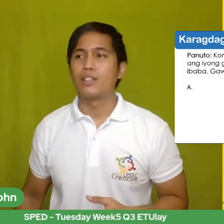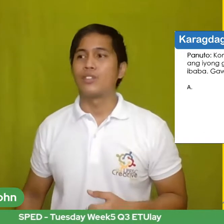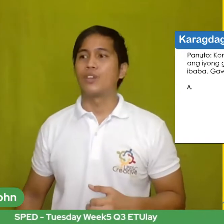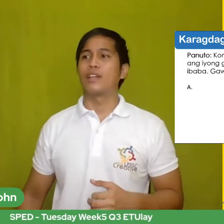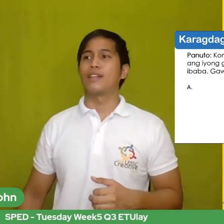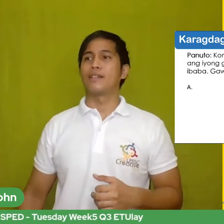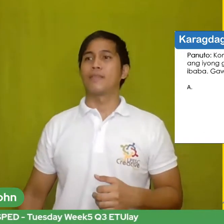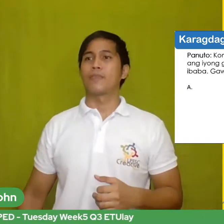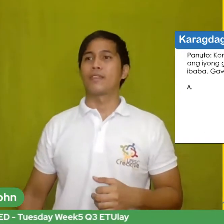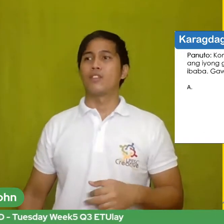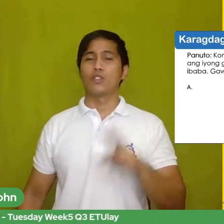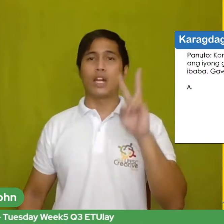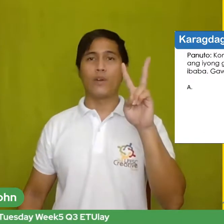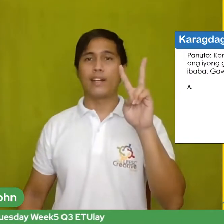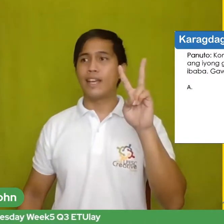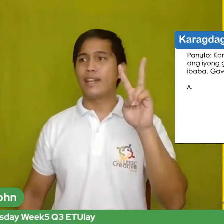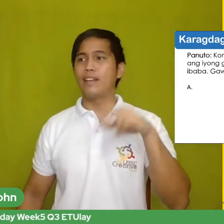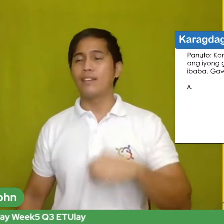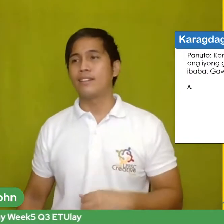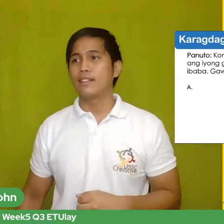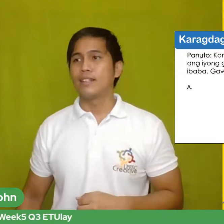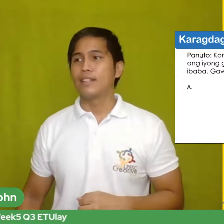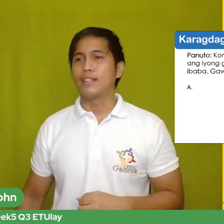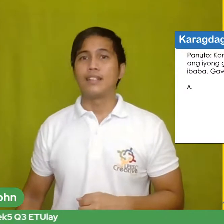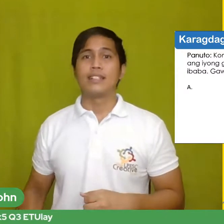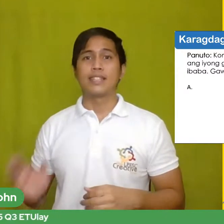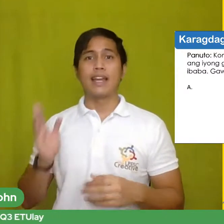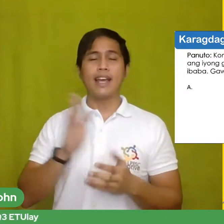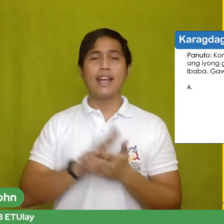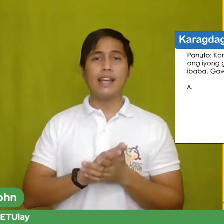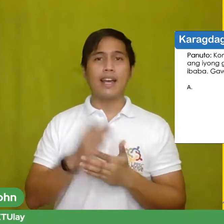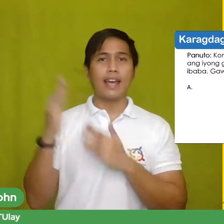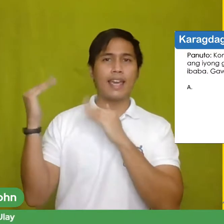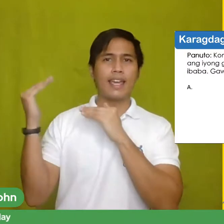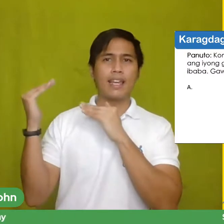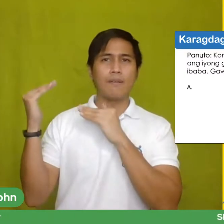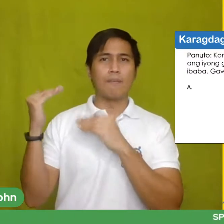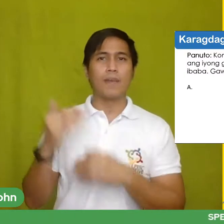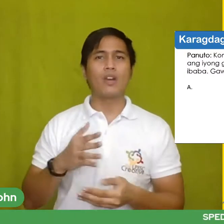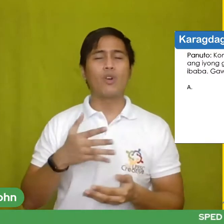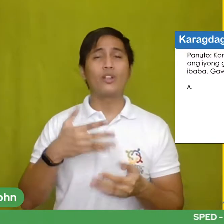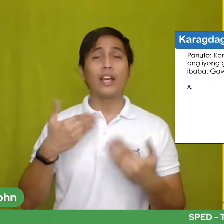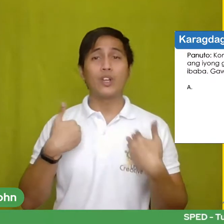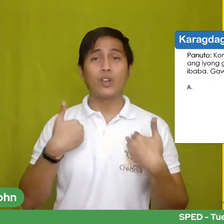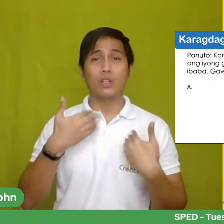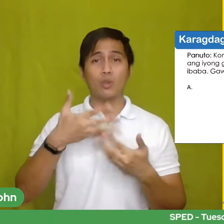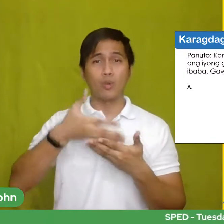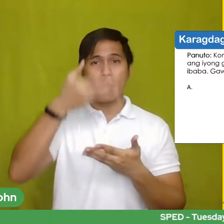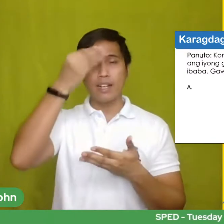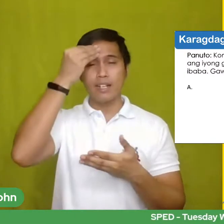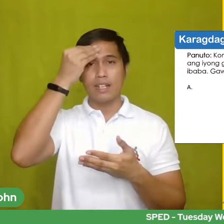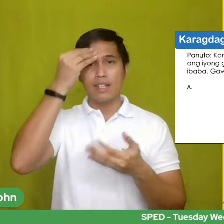So, yan. Dalawa lang yan, ha? Sana ay meron kayong natutunan